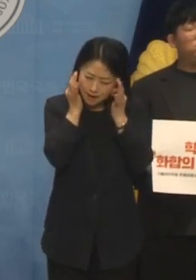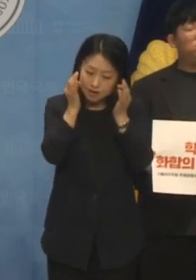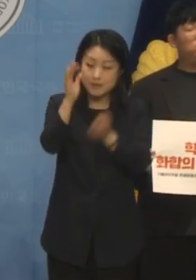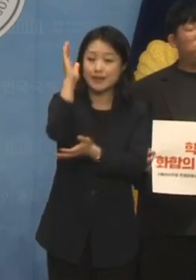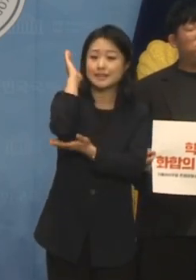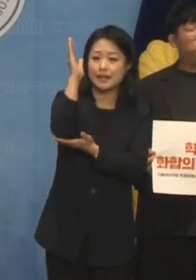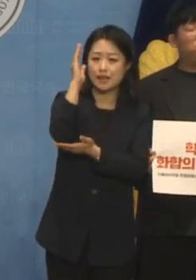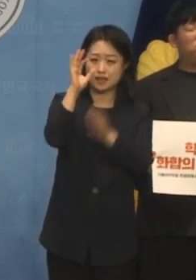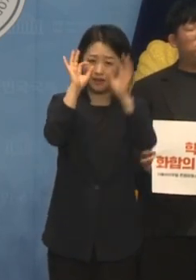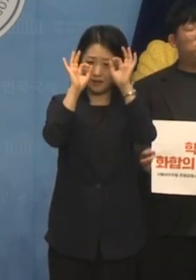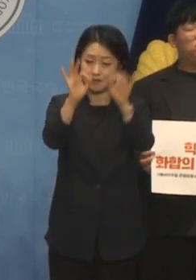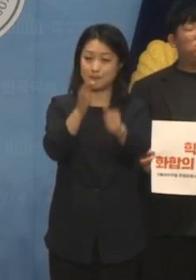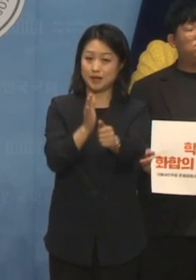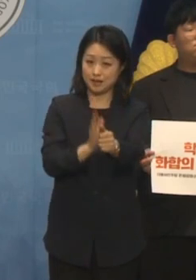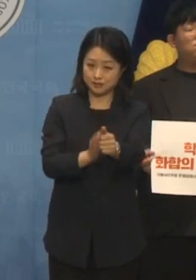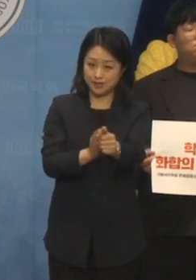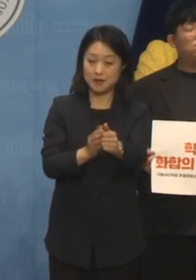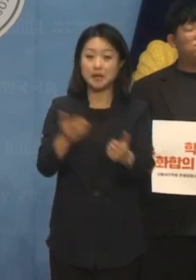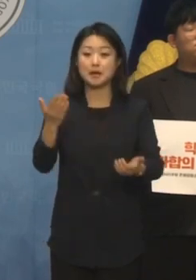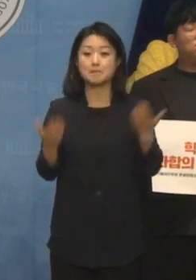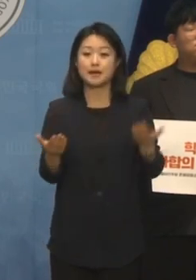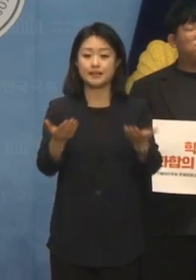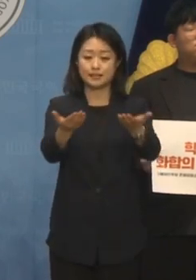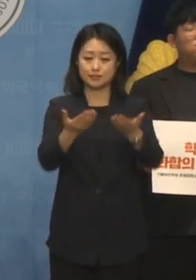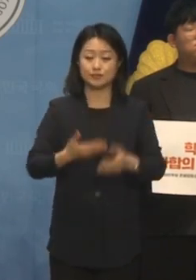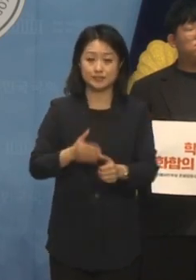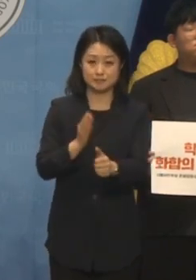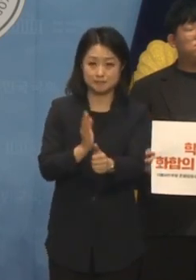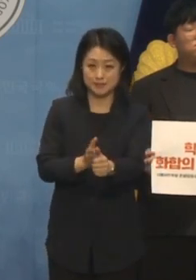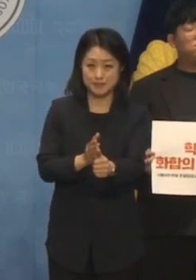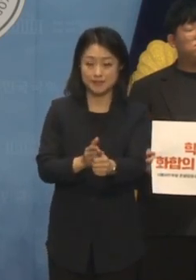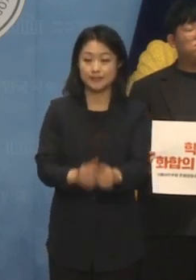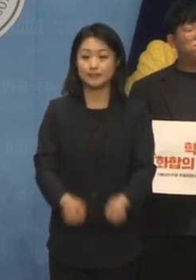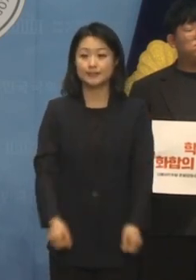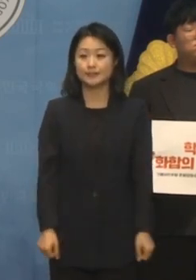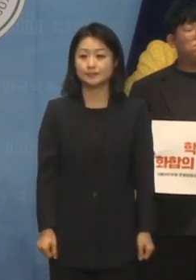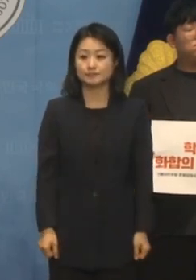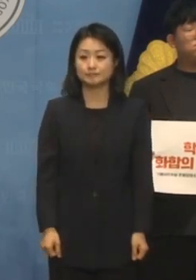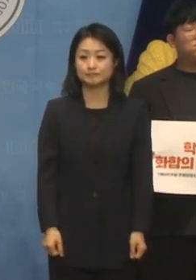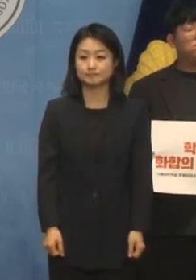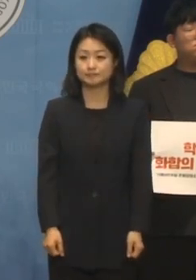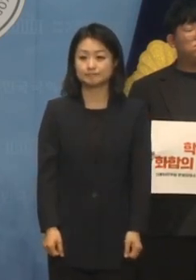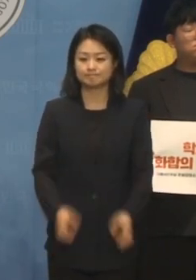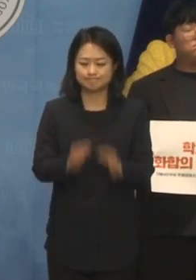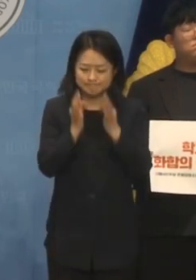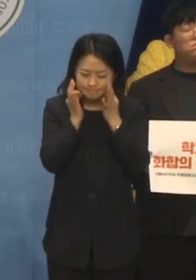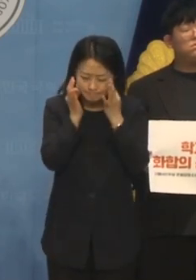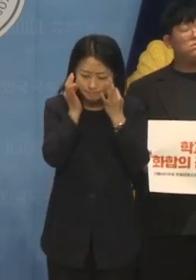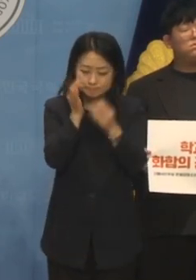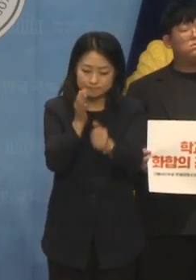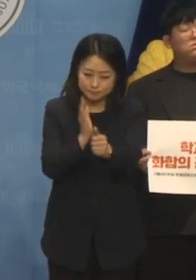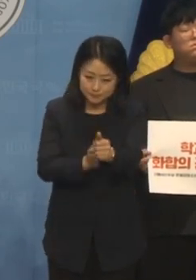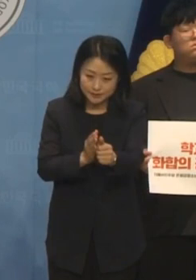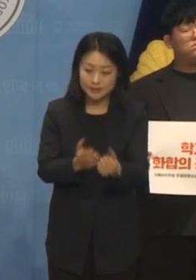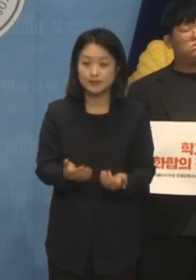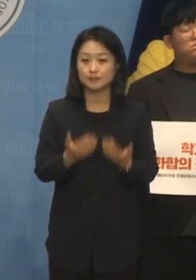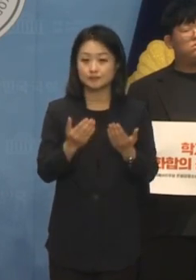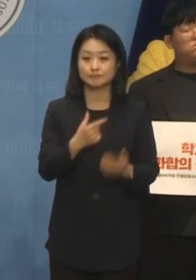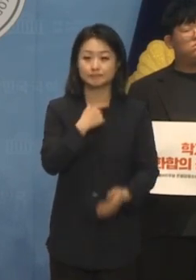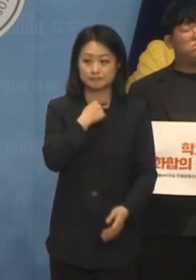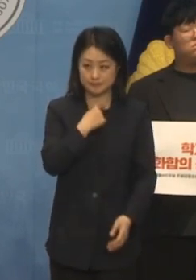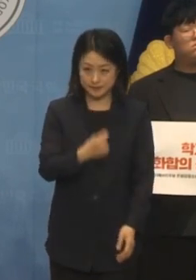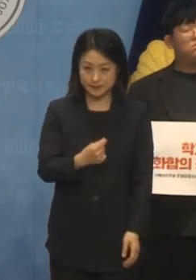이야기들을 듣고 판단을 저는 달리 해주기를 정말 간곡한 마음으로 당부드리는